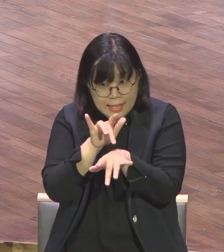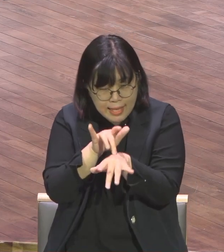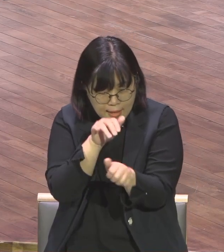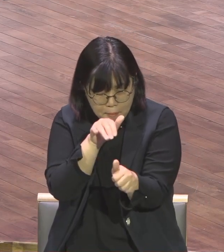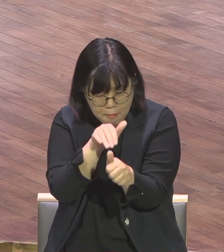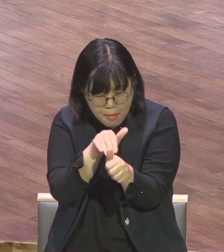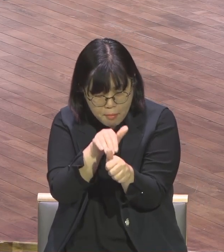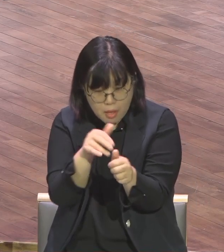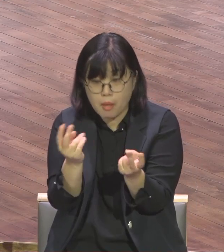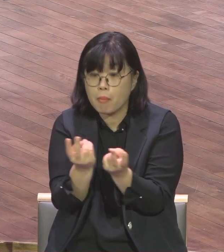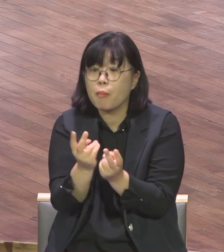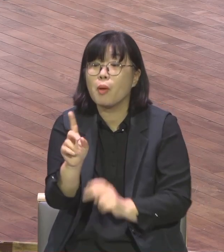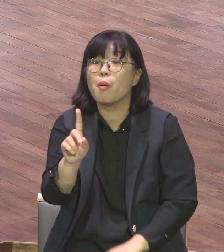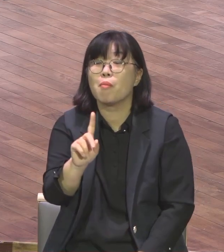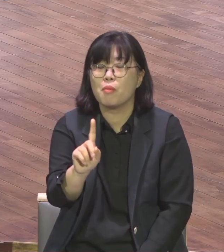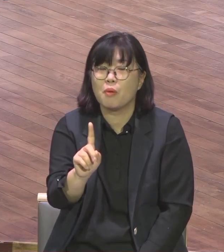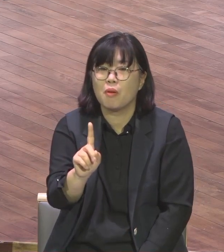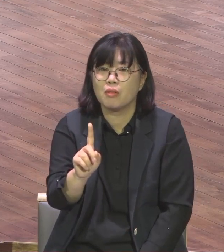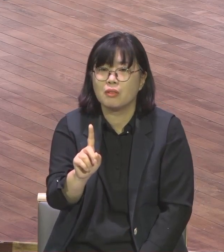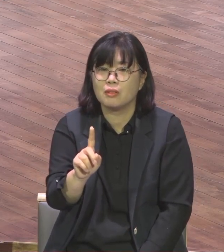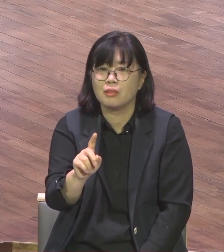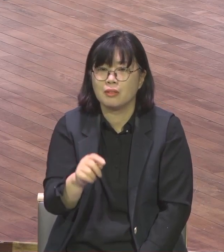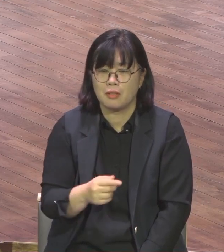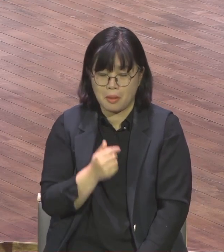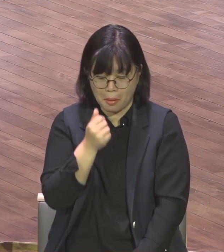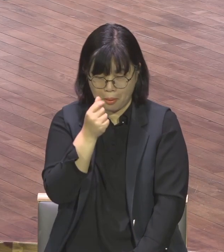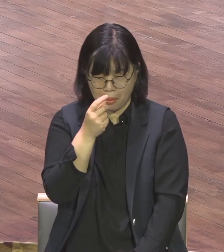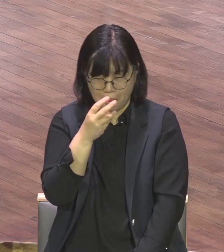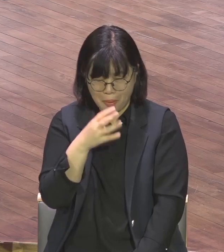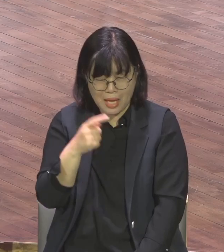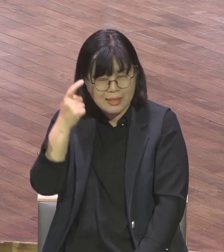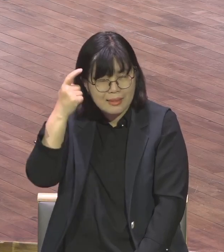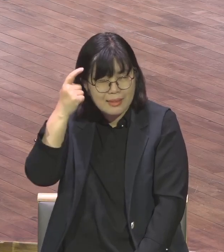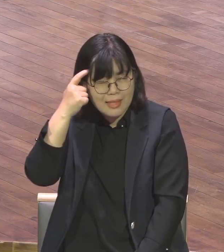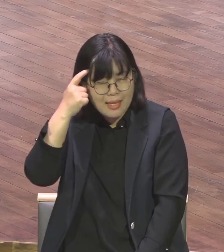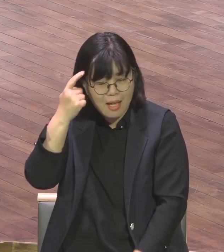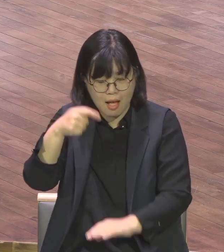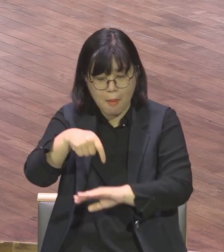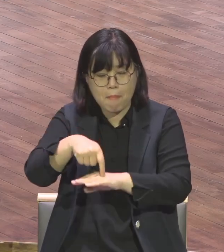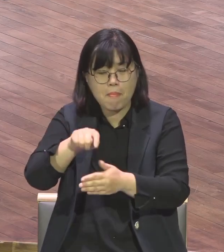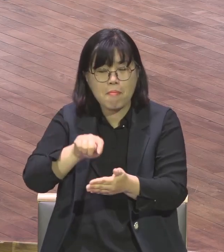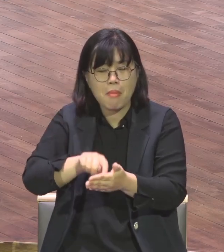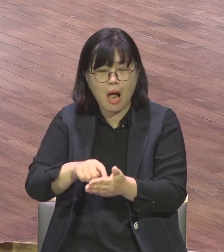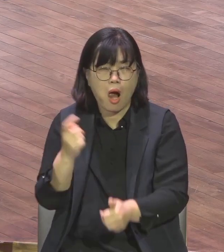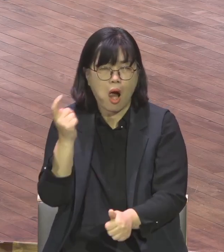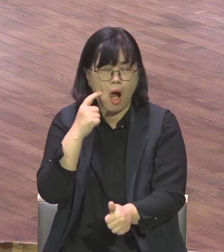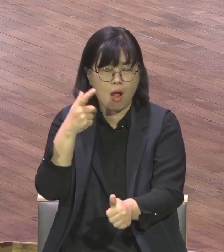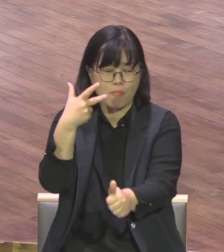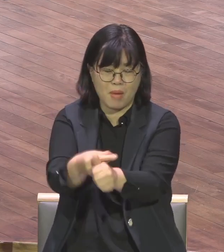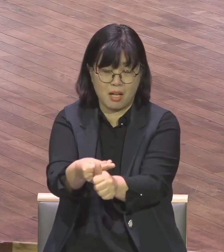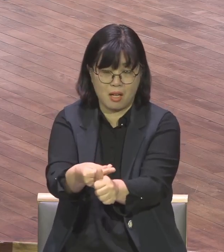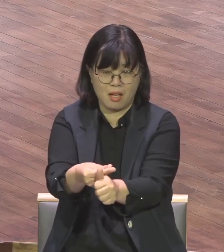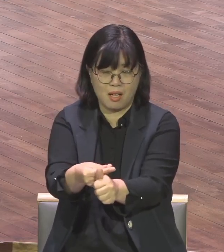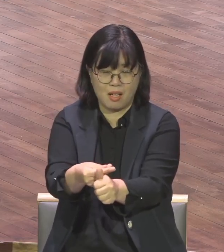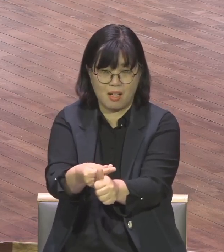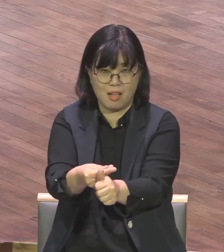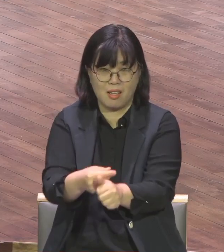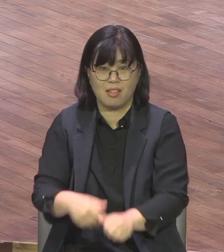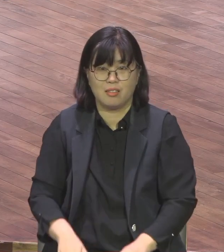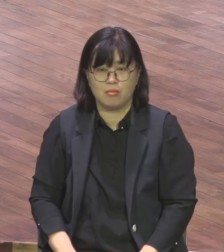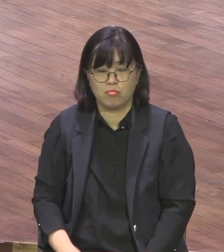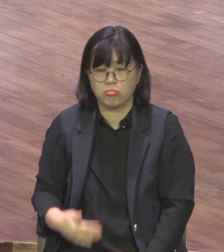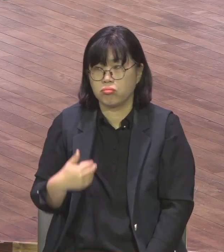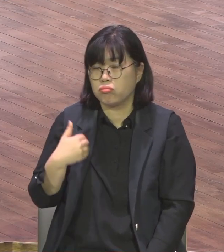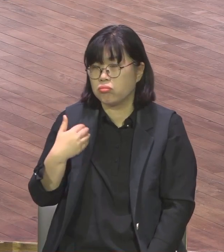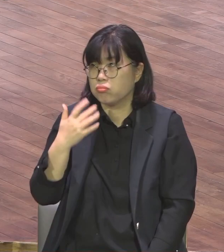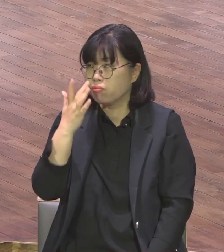뭔지 아느냐, 아세요? 그것은 바로 은밀하게 사람의 생각 속에 거짓령을 집어넣는 거예요. 본인은